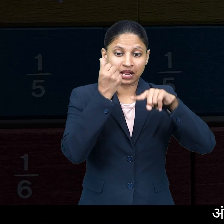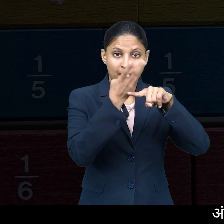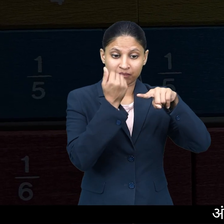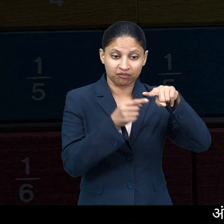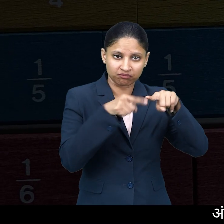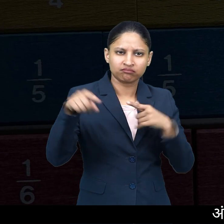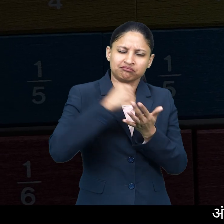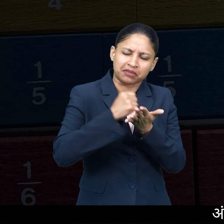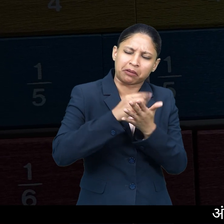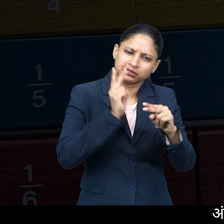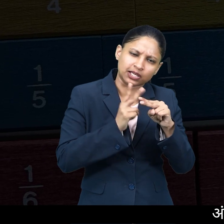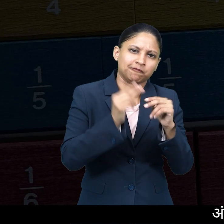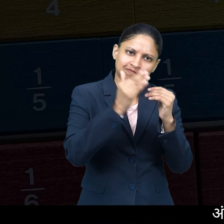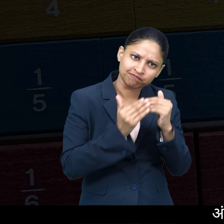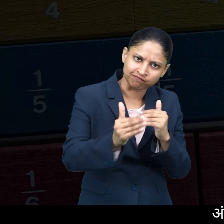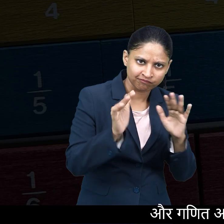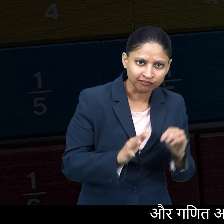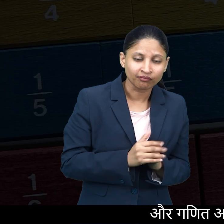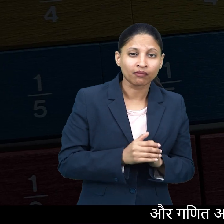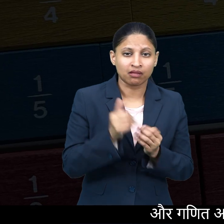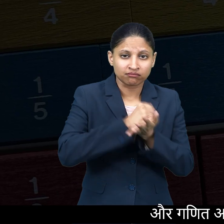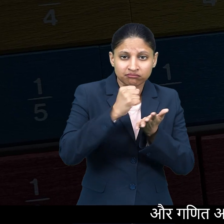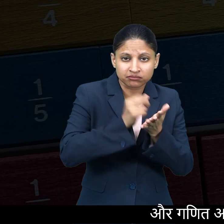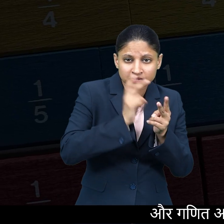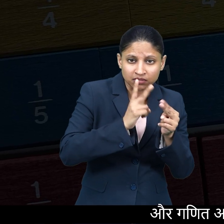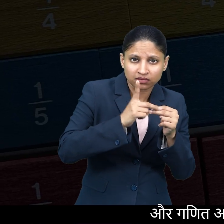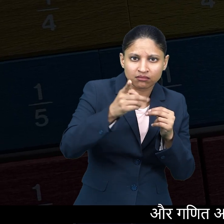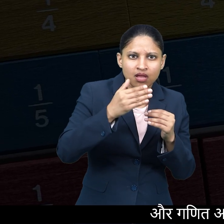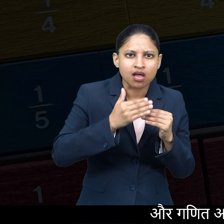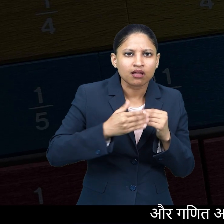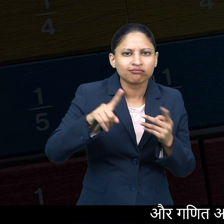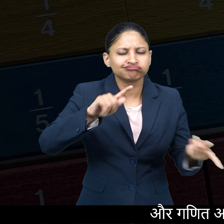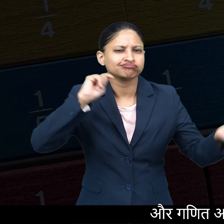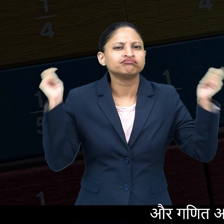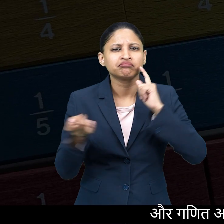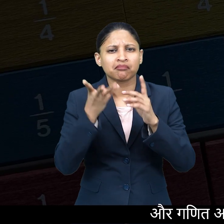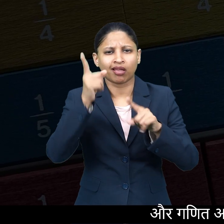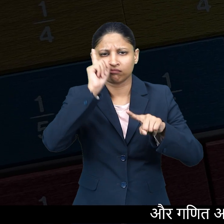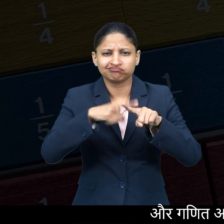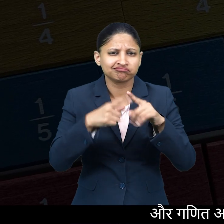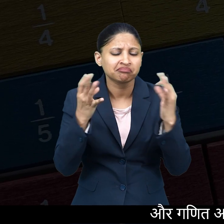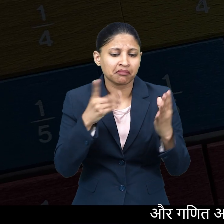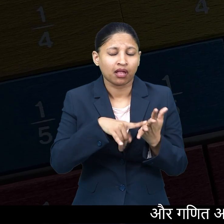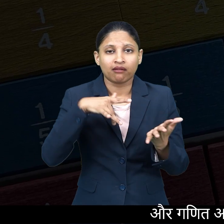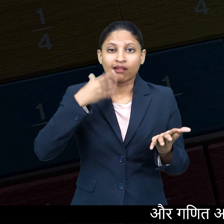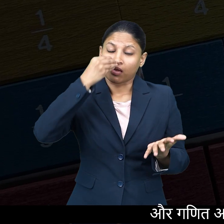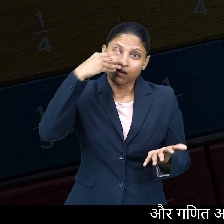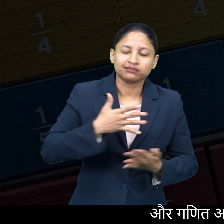अंशों का अभ्यास करते रहिए और गणित आपके लिए सरल और रोचक हो जाएगा।